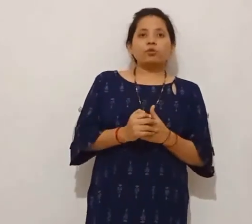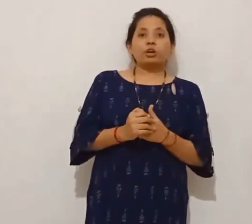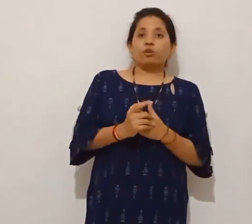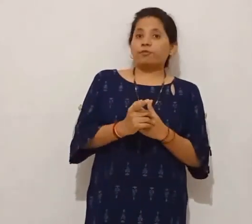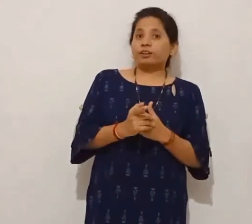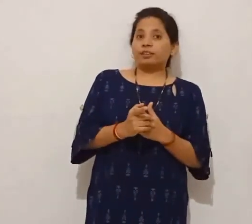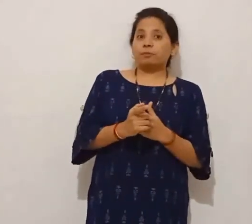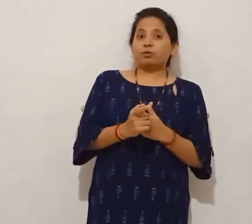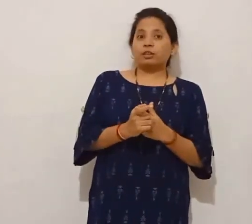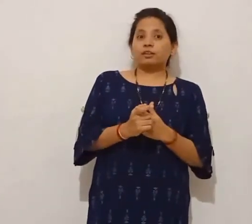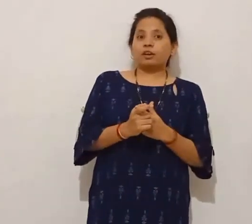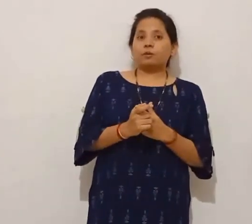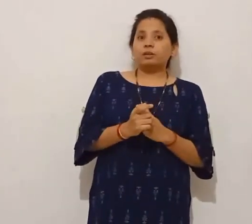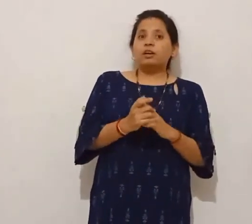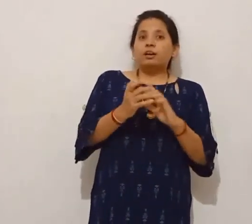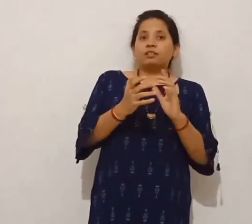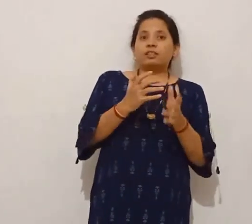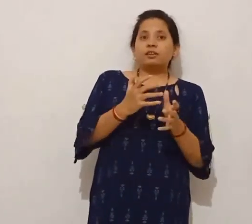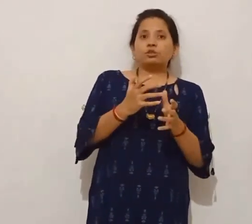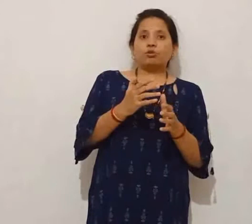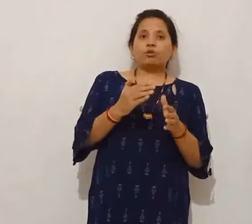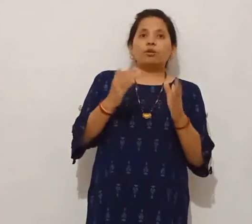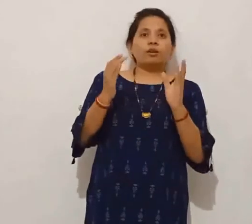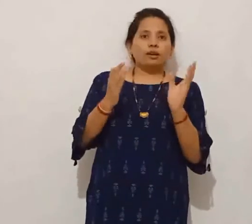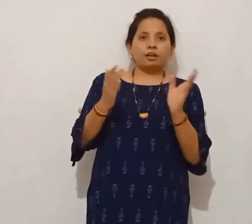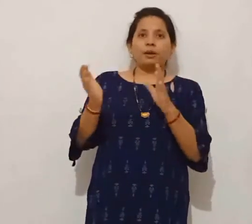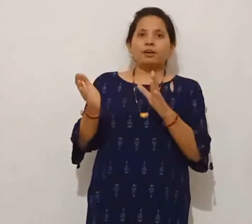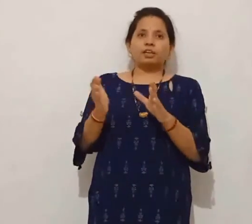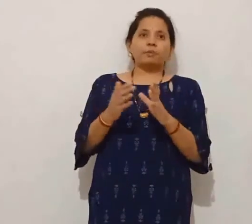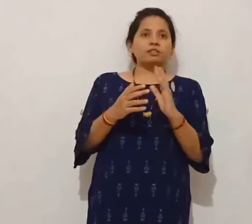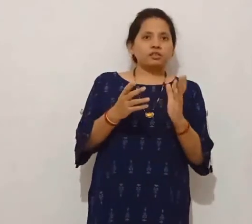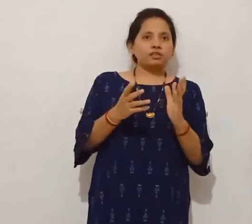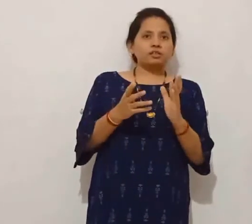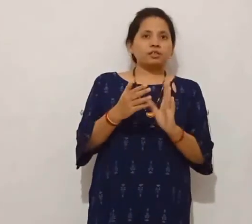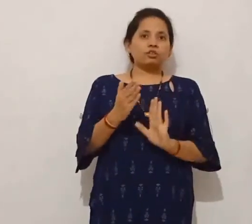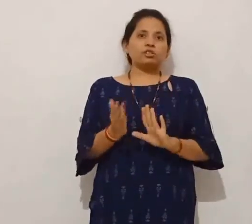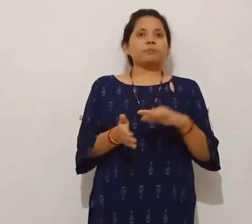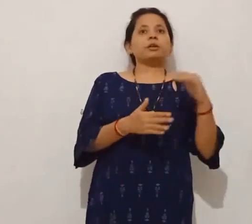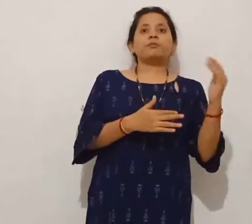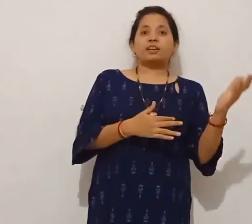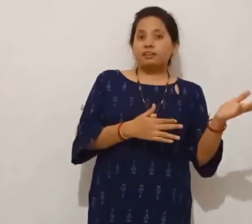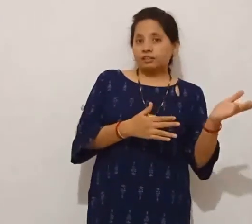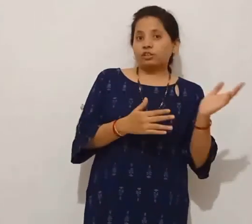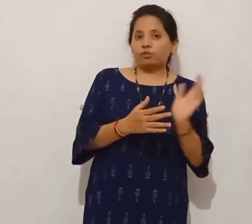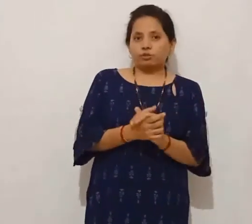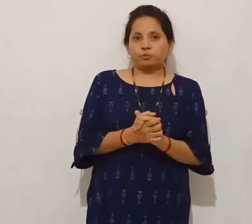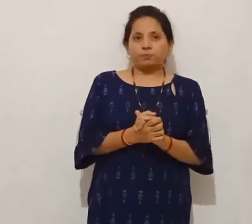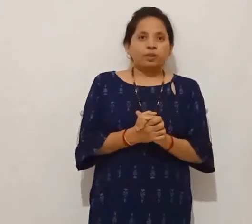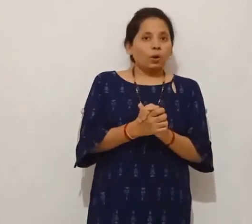एक और फायदा ये भी होता है कि हम थिंग्स को घर में आने के बाद जज कर सकते हैं. समटाइम वी कैन रिटर्न आल्सो. ओके